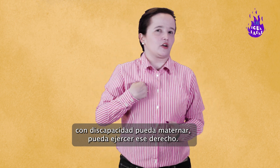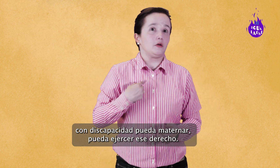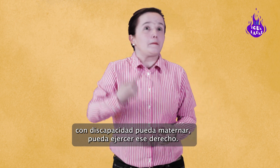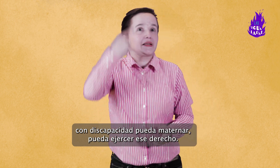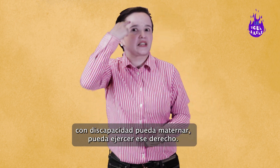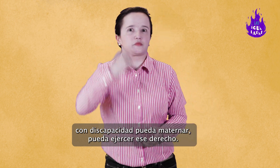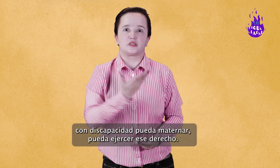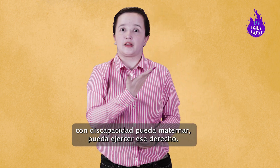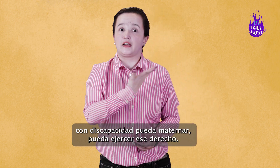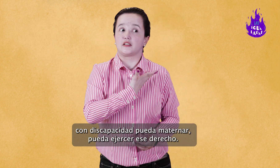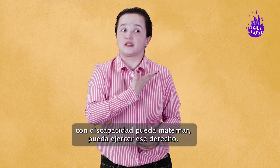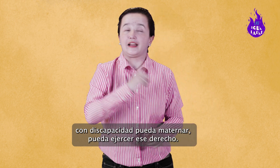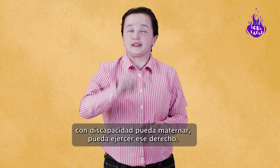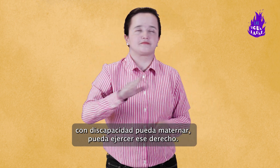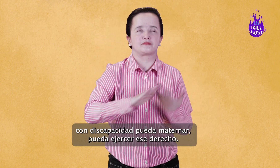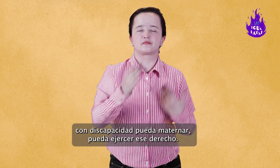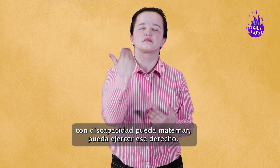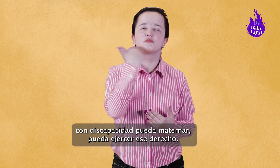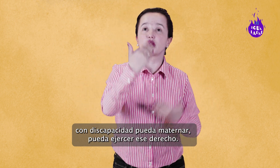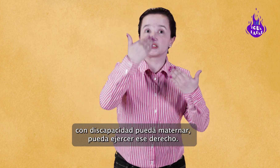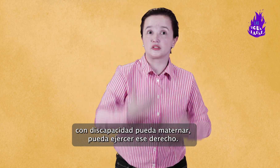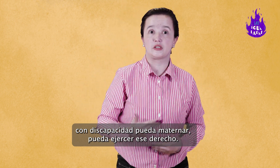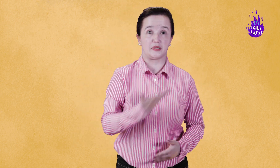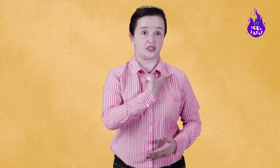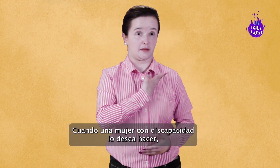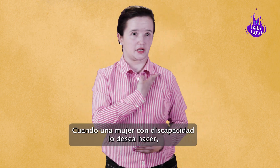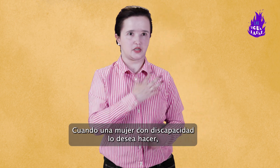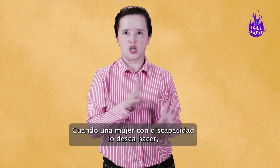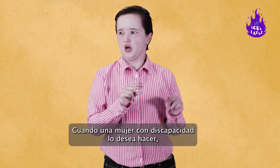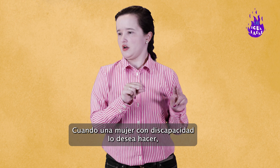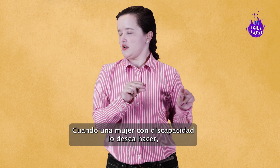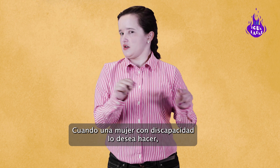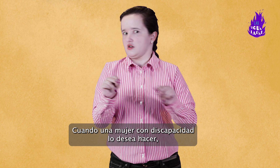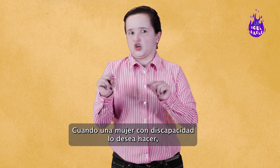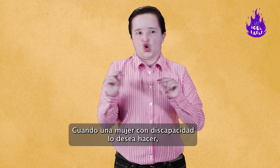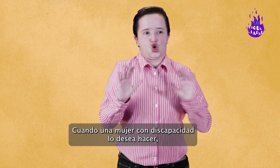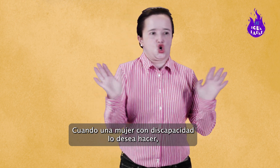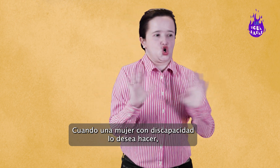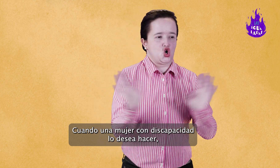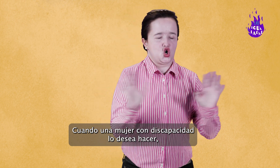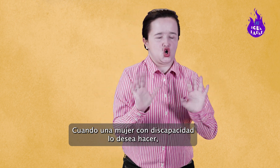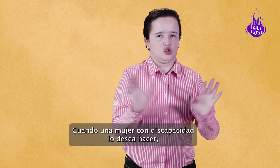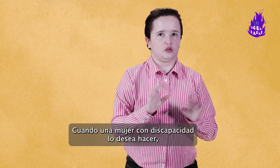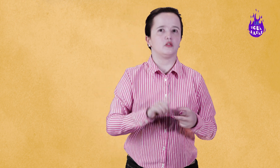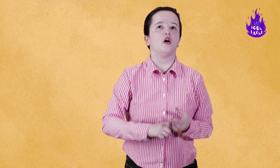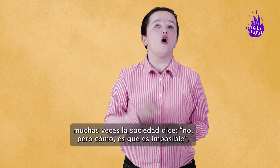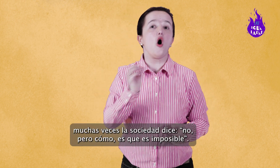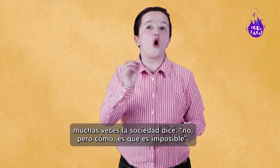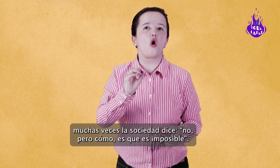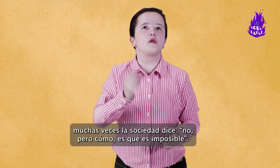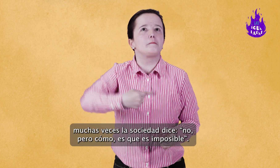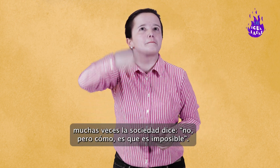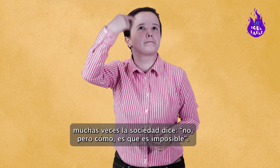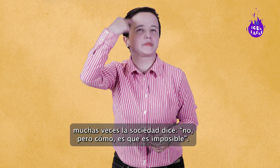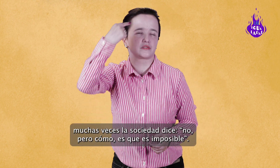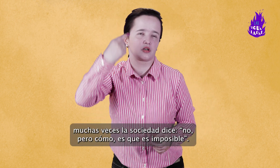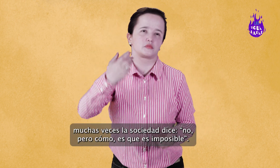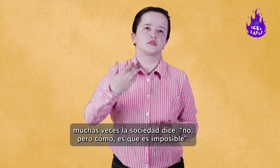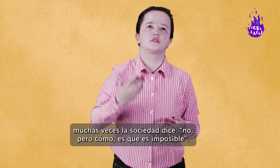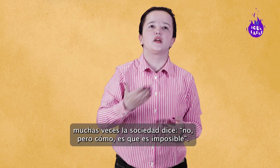discapacidad pueda maternar, poder ejercer a ese derecho. Cuando una mujer con discapacidad lo desea hacer, muchas veces la sociedad dice, no, pero cómo,